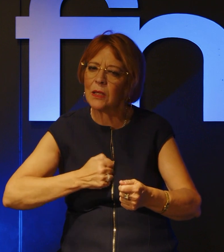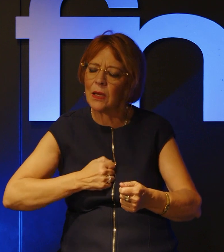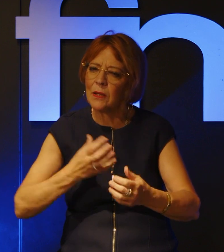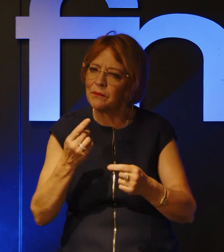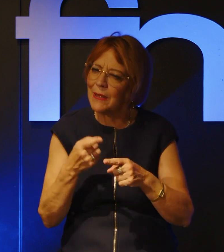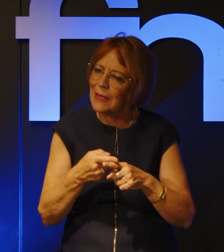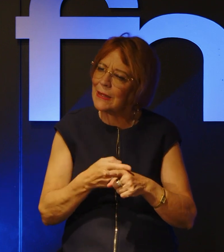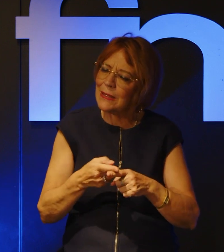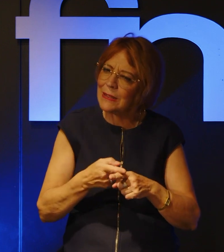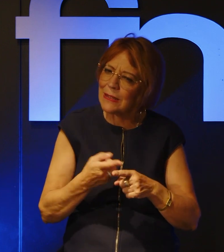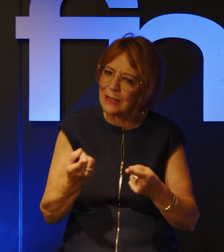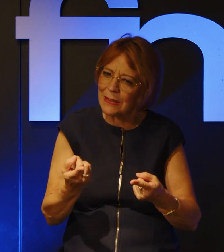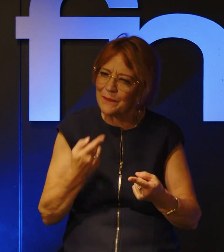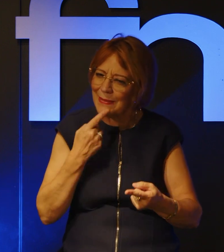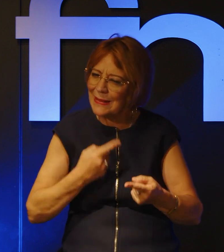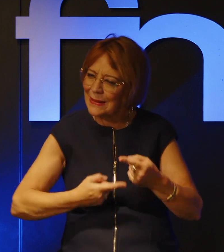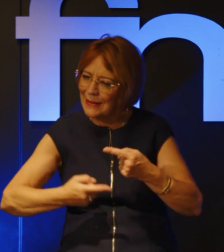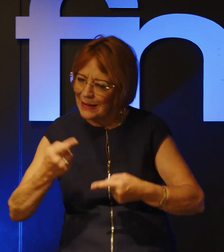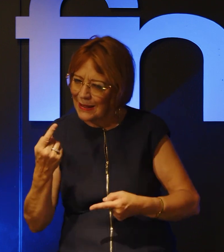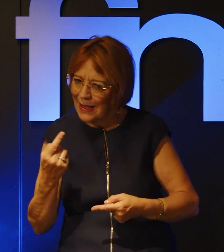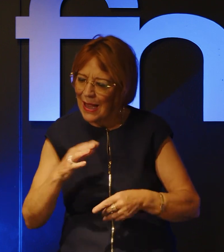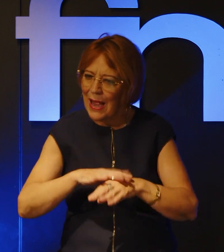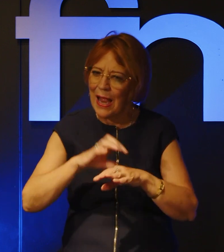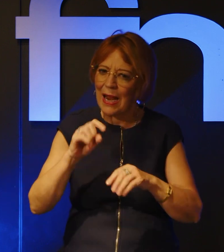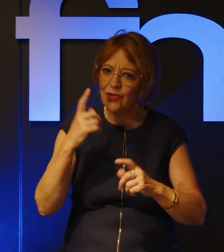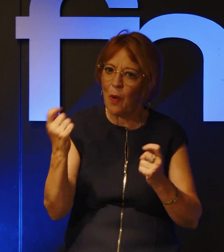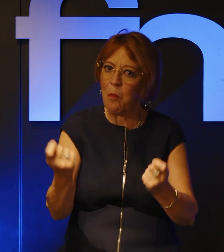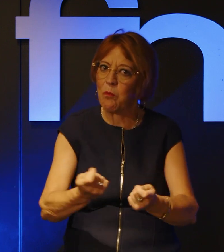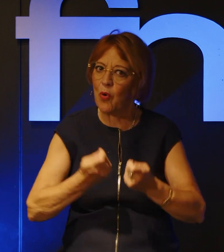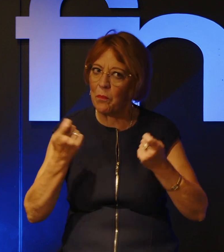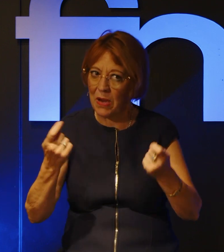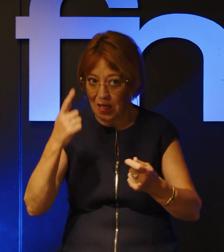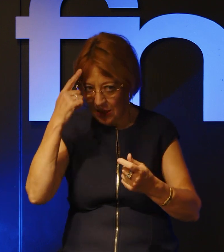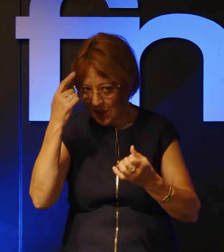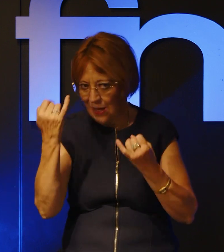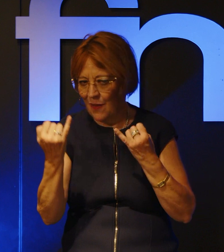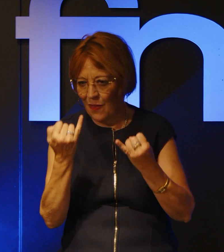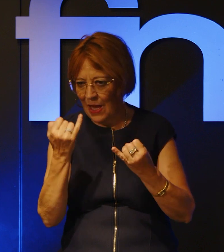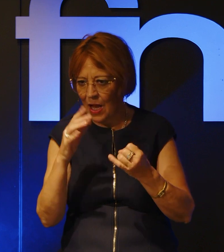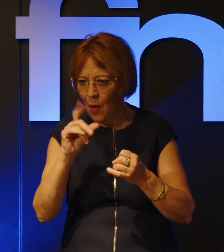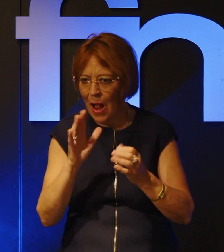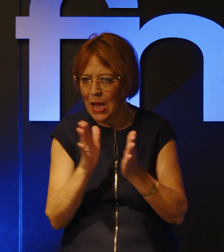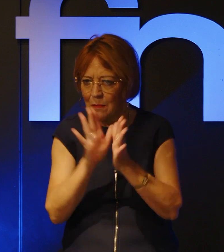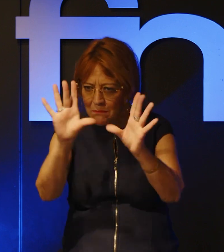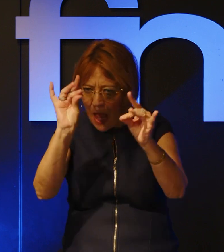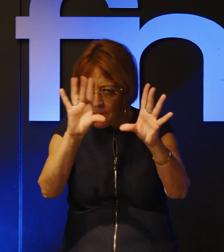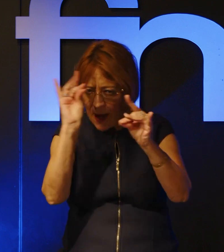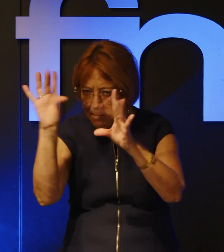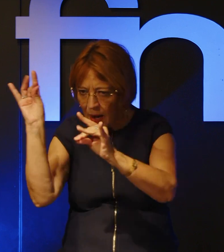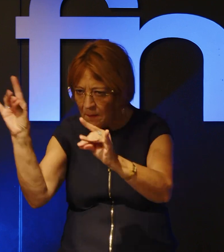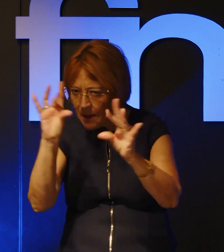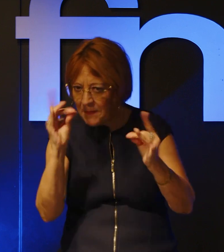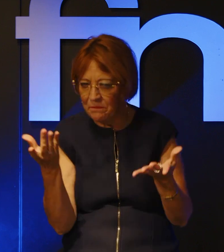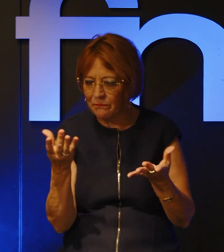e depois o irónico dessa parte é que à causa de uma propaganda porque essa a ideia uma evangelização muito consistente e